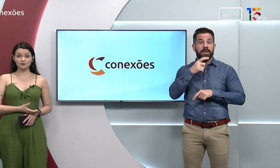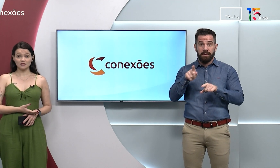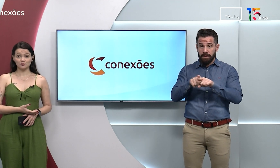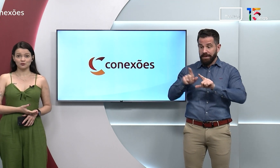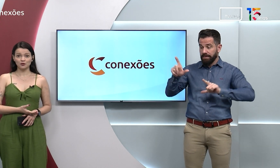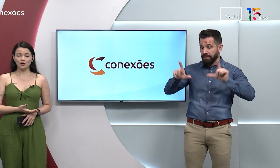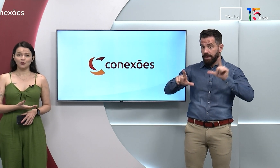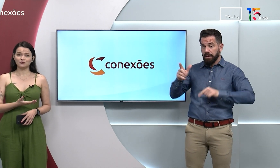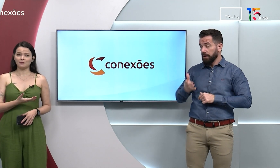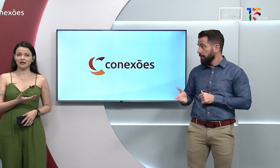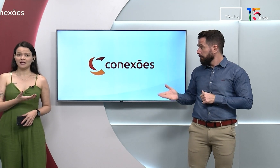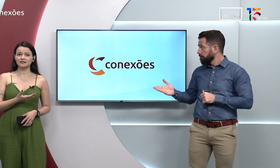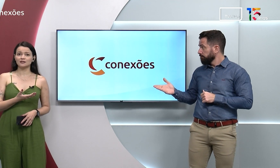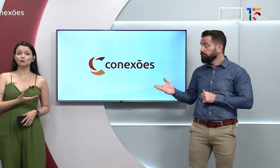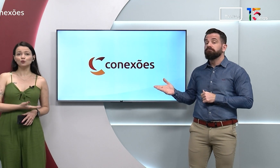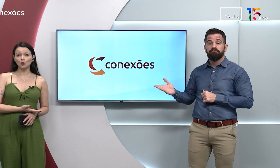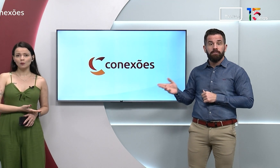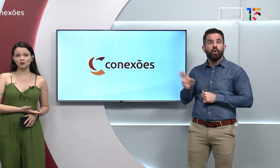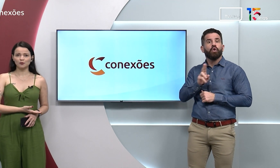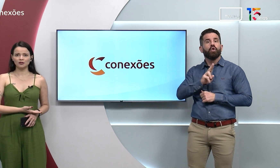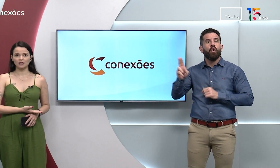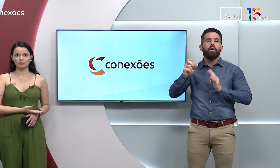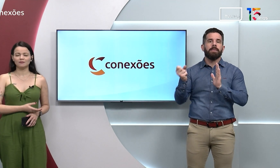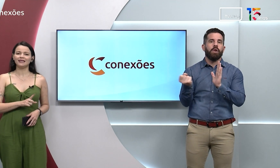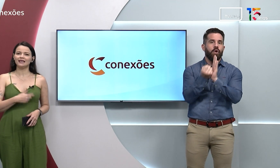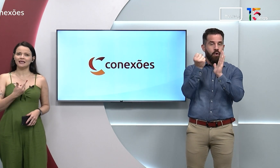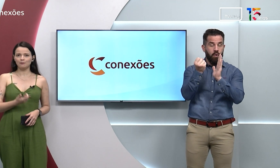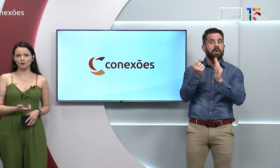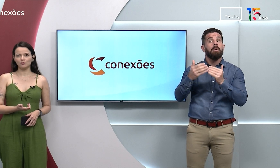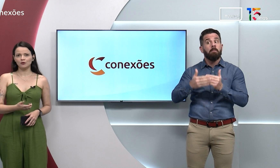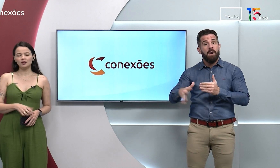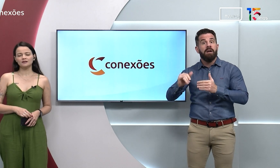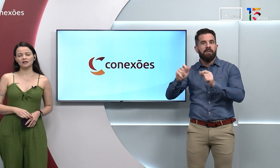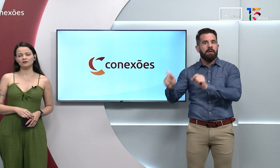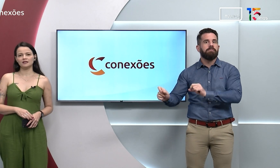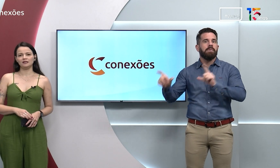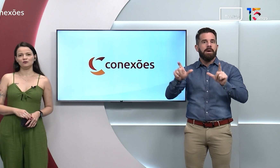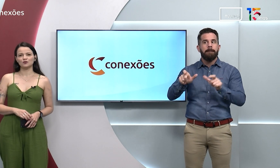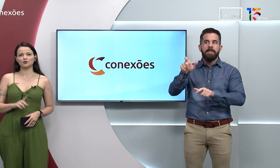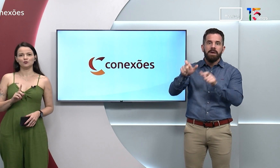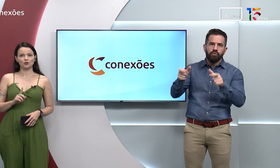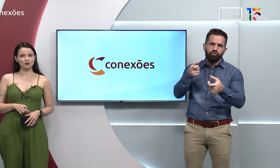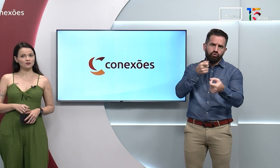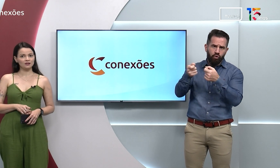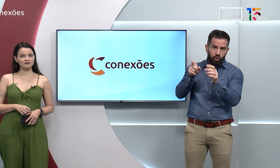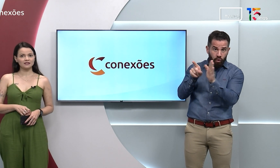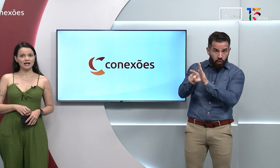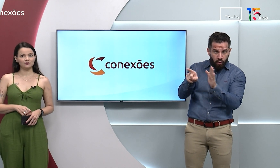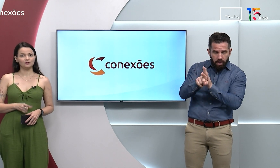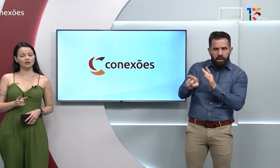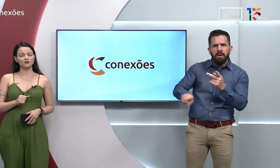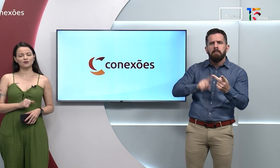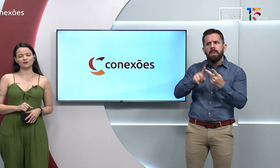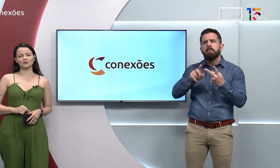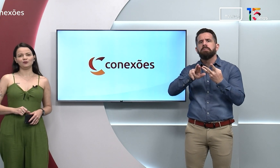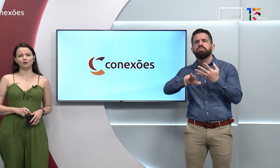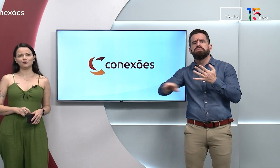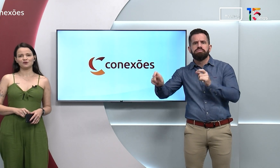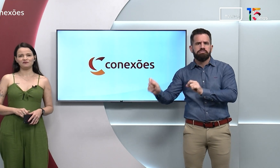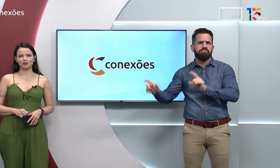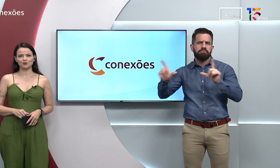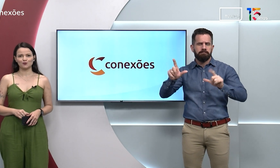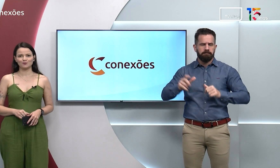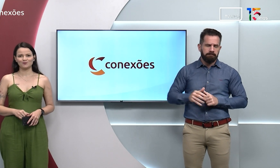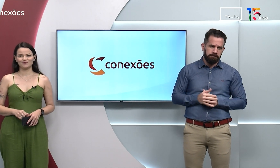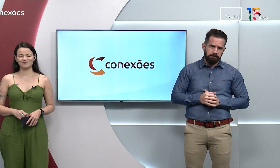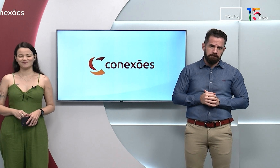tela bem no centro, onde aparece o nome do programa. E daqui a pouco serão inseridos o nosso entrevistado e os nossos conteúdos